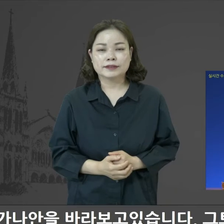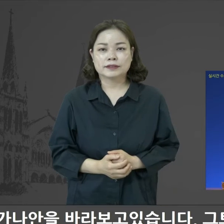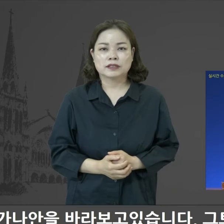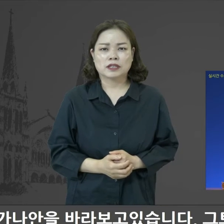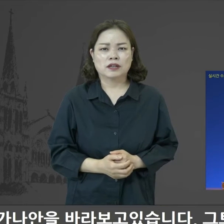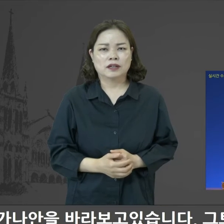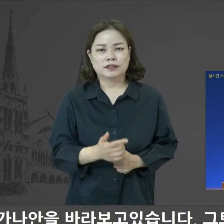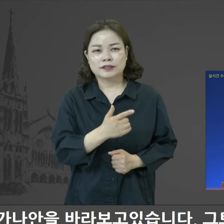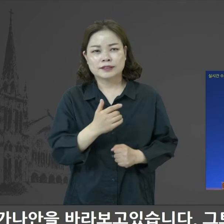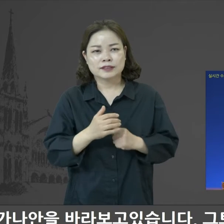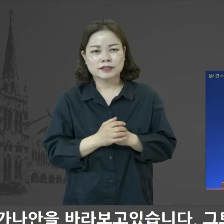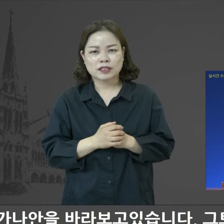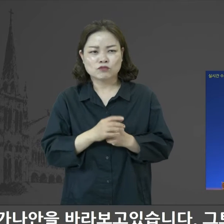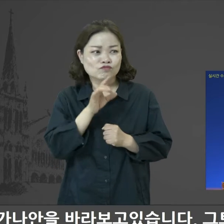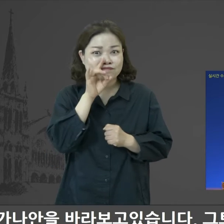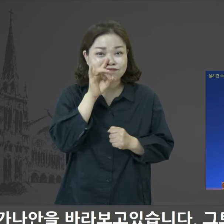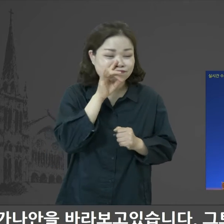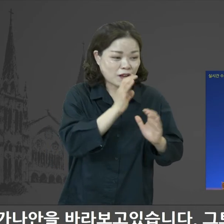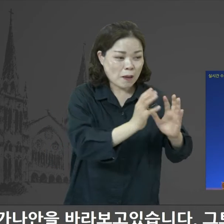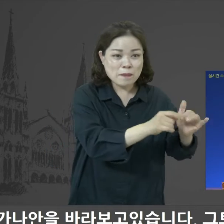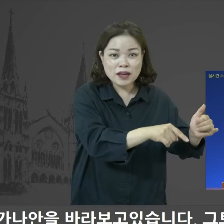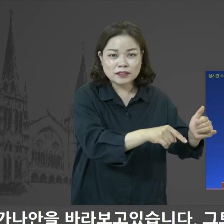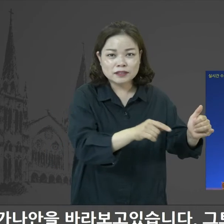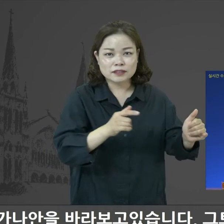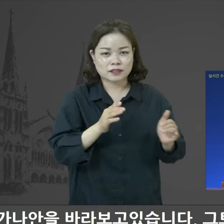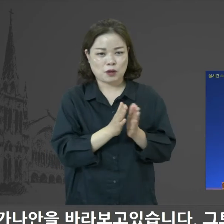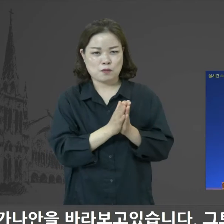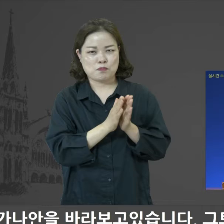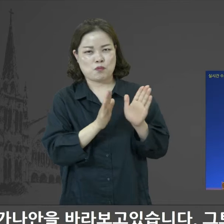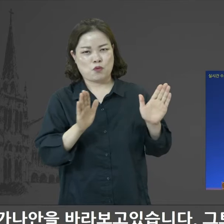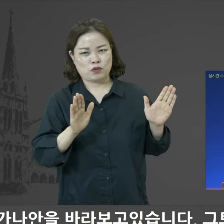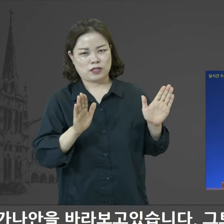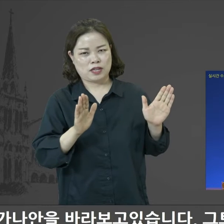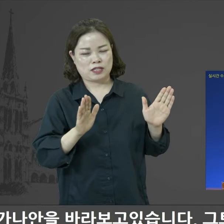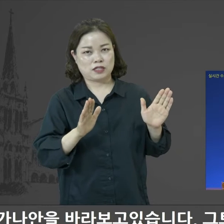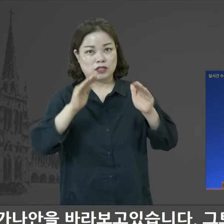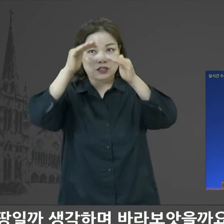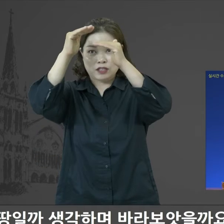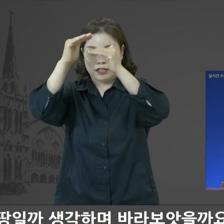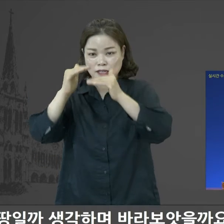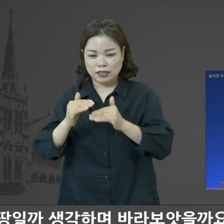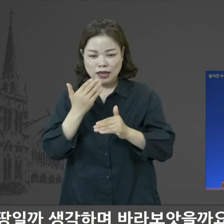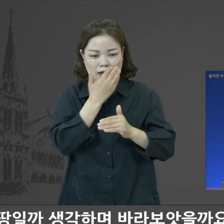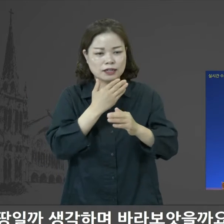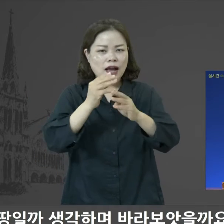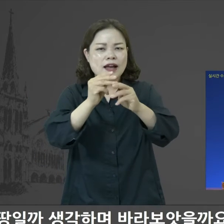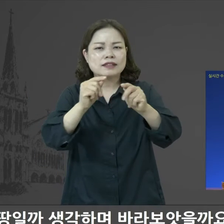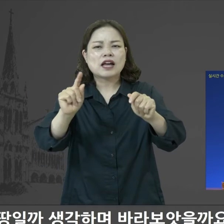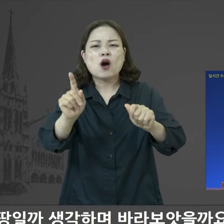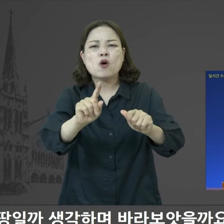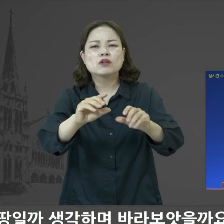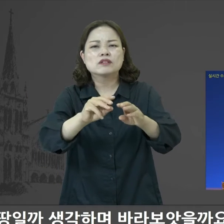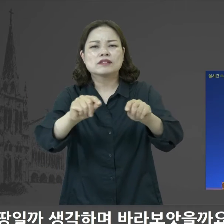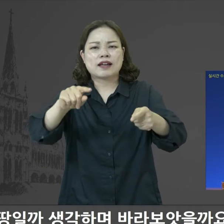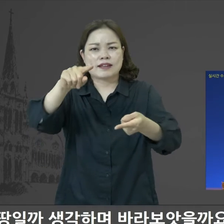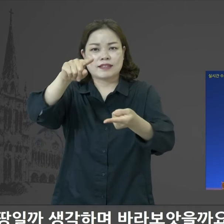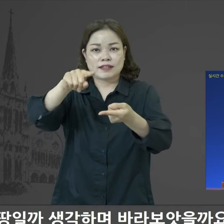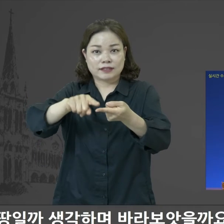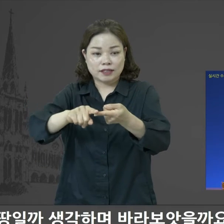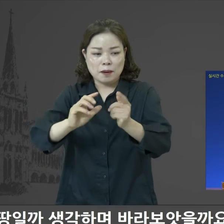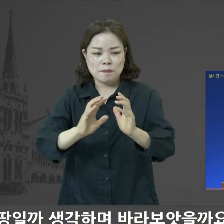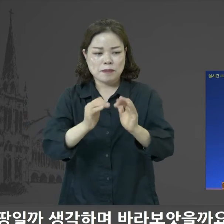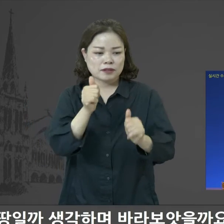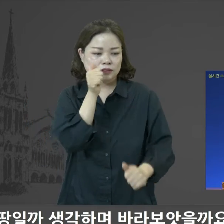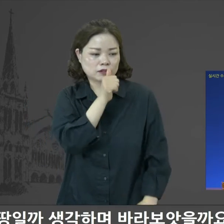이렇게 몹시 궁금할 백성들에게 모세는 오늘 본문을 통해서 가나안 땅이 어떤 땅인지